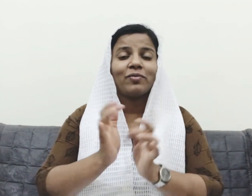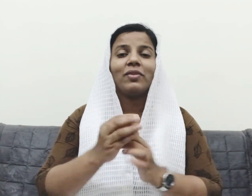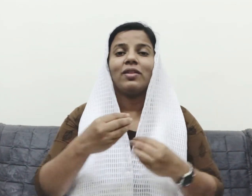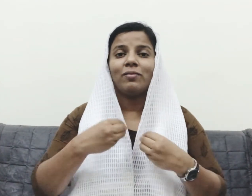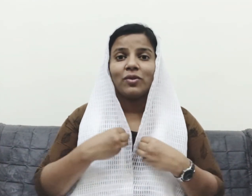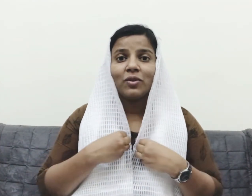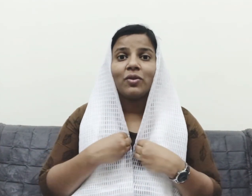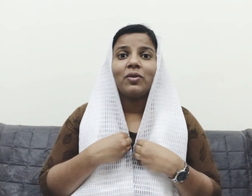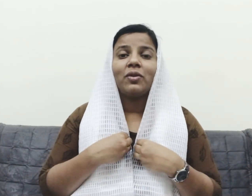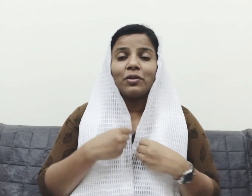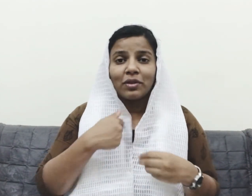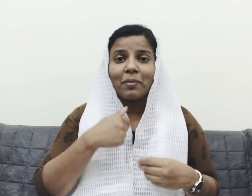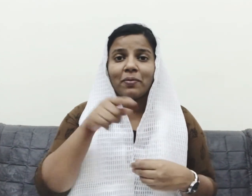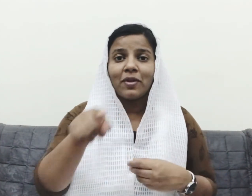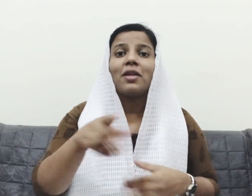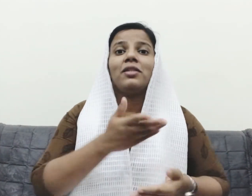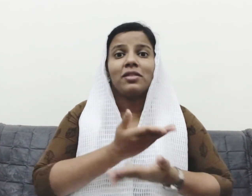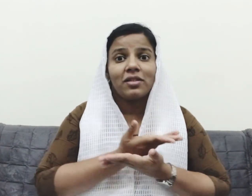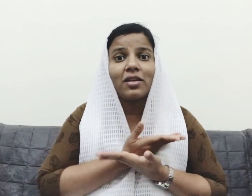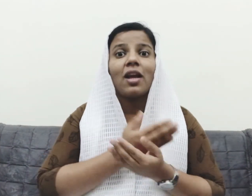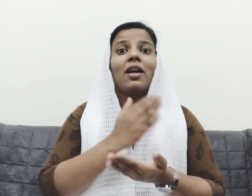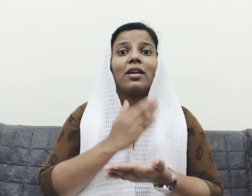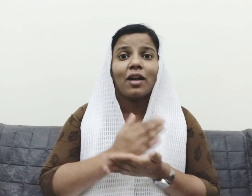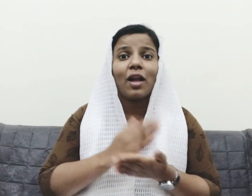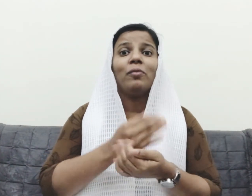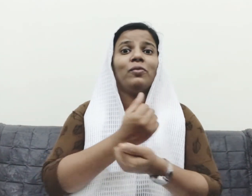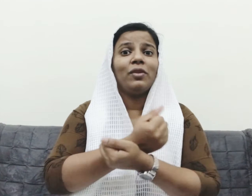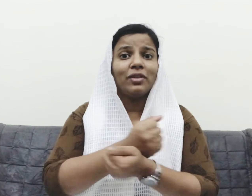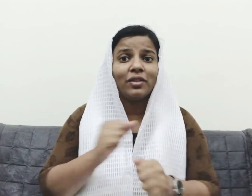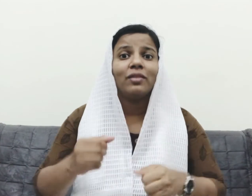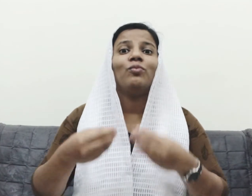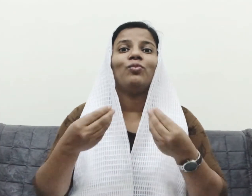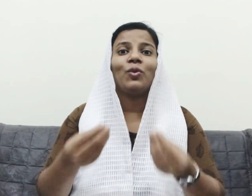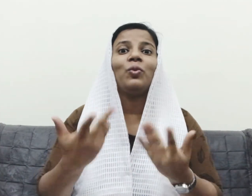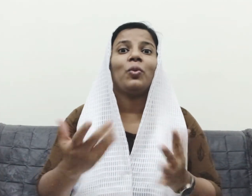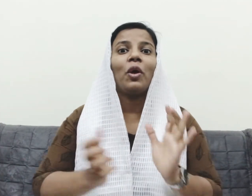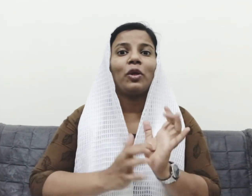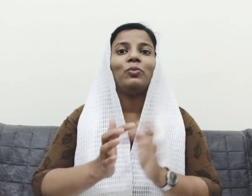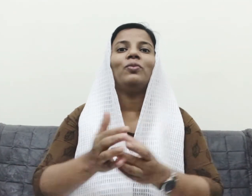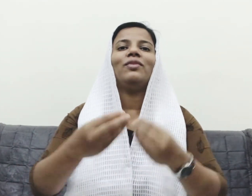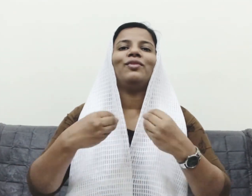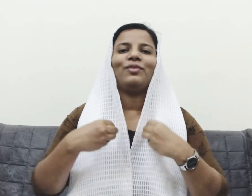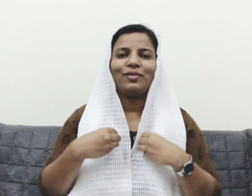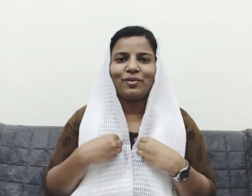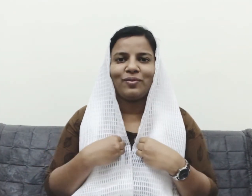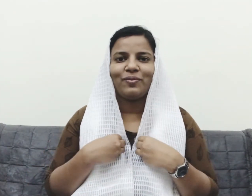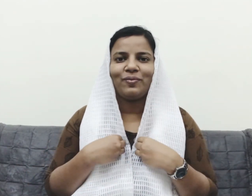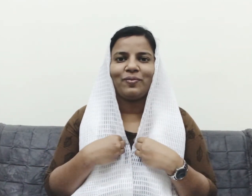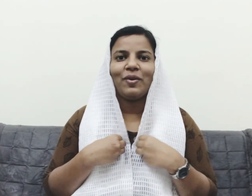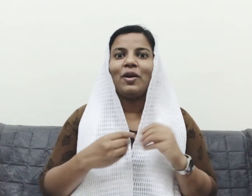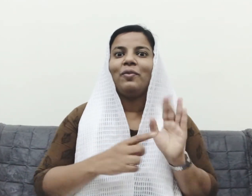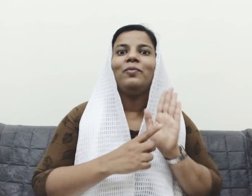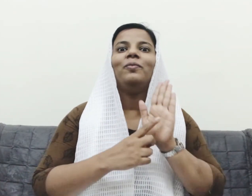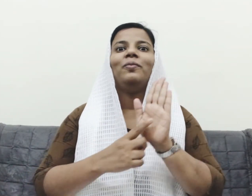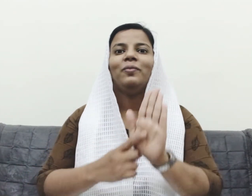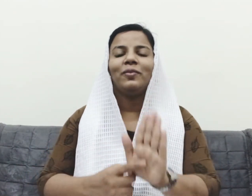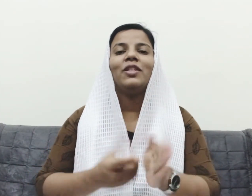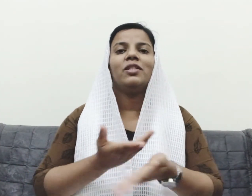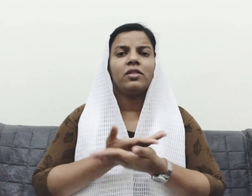നിന്നോടുള്ള സ്നേഹം നിമിത്തം നിന്നെ രക്ഷിപ്പാൻ. ഇതാണ് പിതാവിൻ്റെ സ്നേഹം വെളിപ്പെടുത്തിയത്. അപ്പോൾ വെളിപ്പെടുത്തി തന്ന സ്നേഹമാണ്. അതുകൊണ്ട് ഇന്ന് പകൽക്കാലം